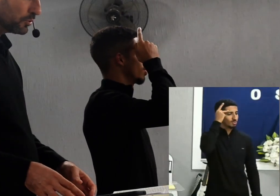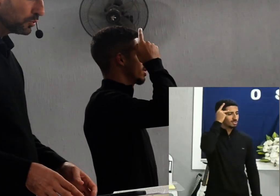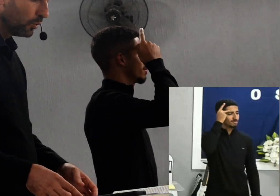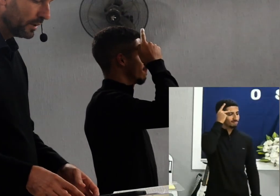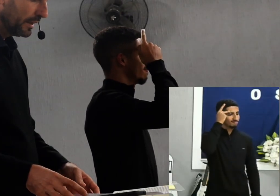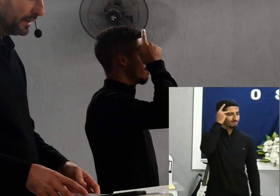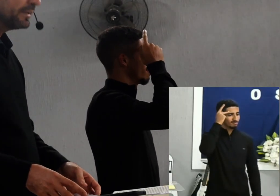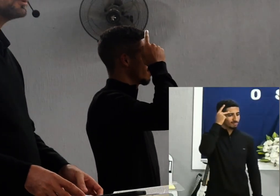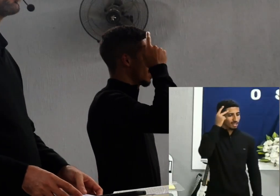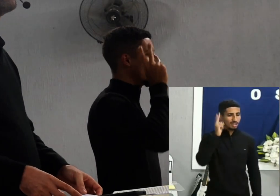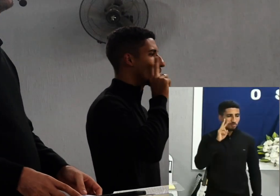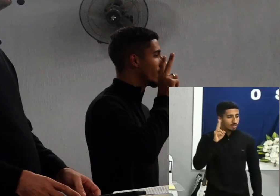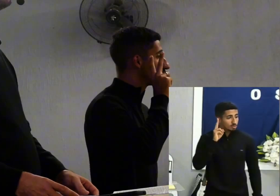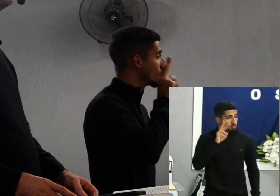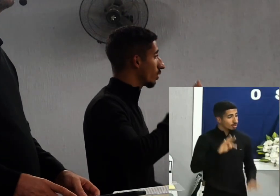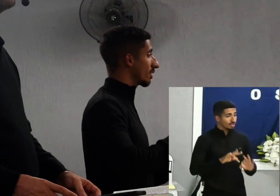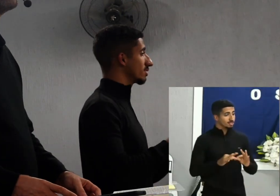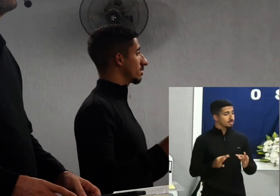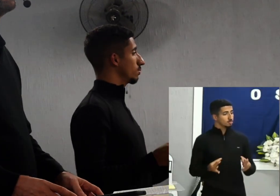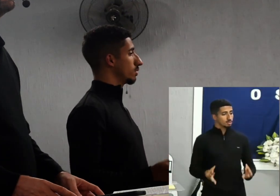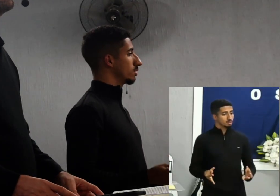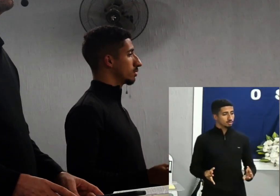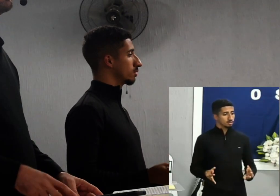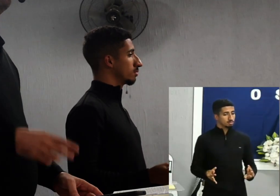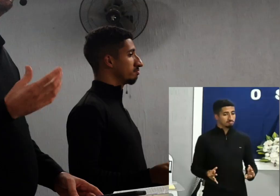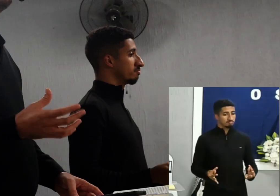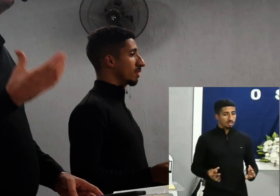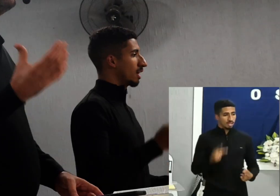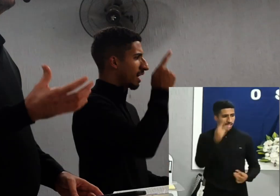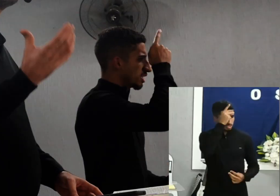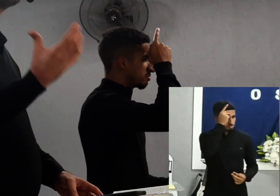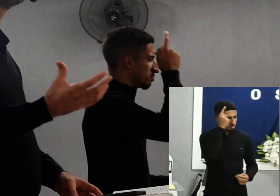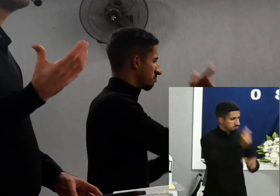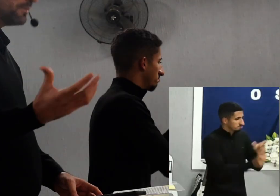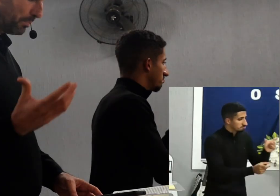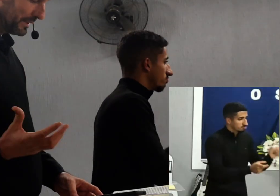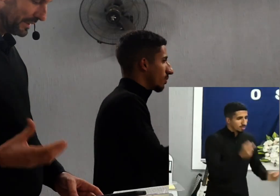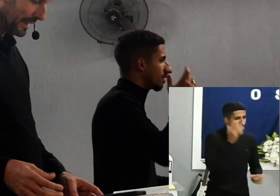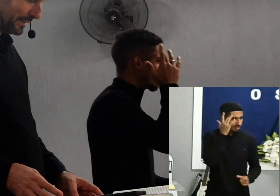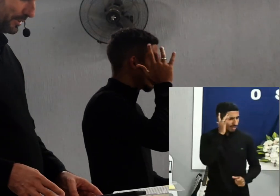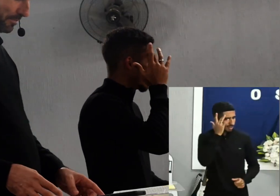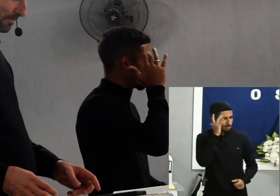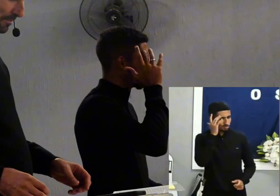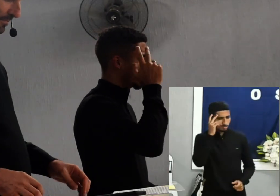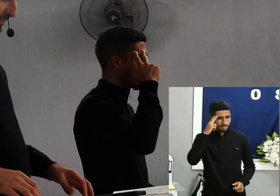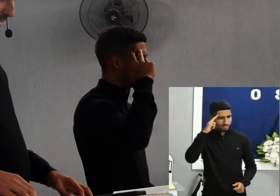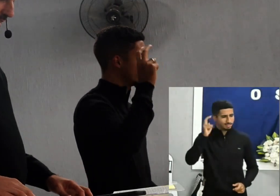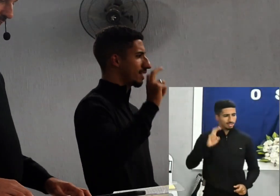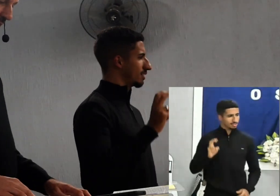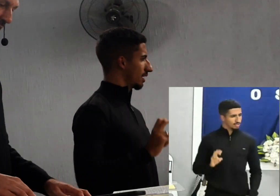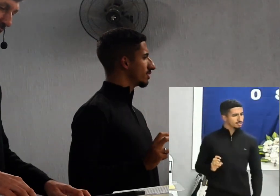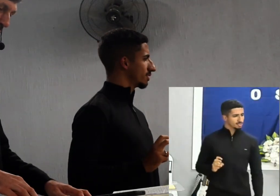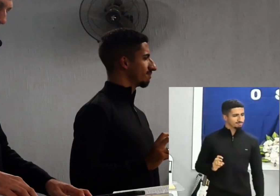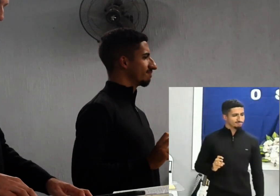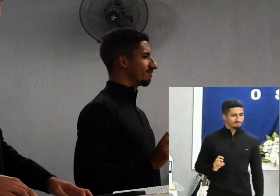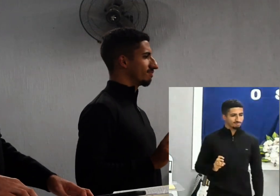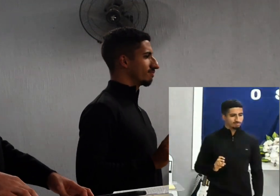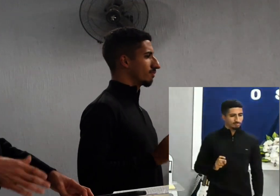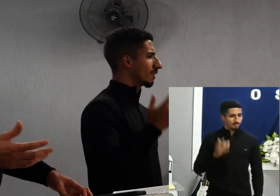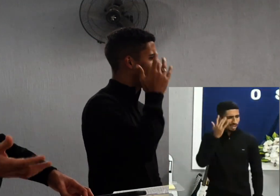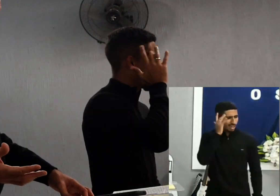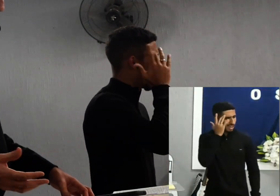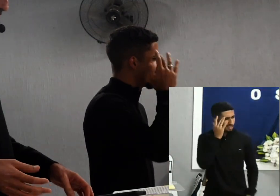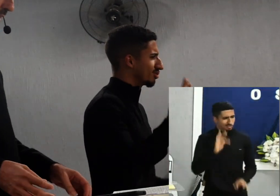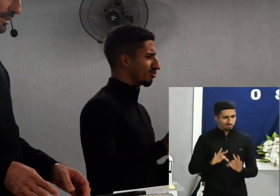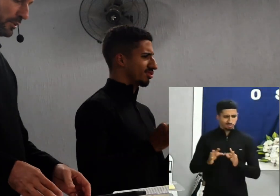consideram absurda e desprovida de sentido. Tamanha é a sua simplicidade. Queridos,